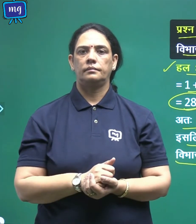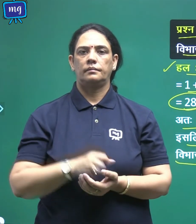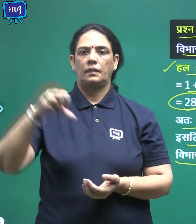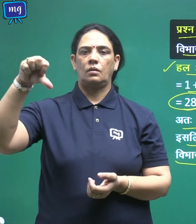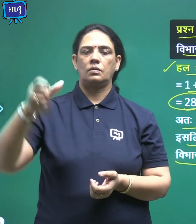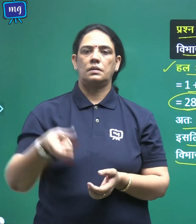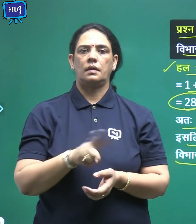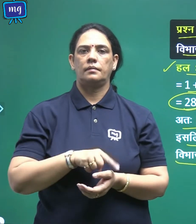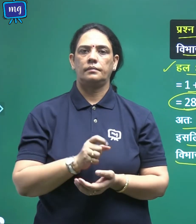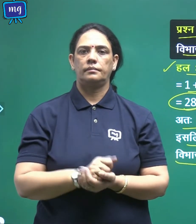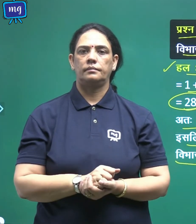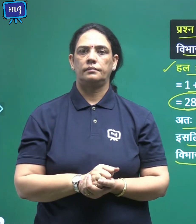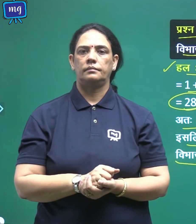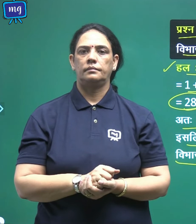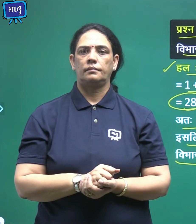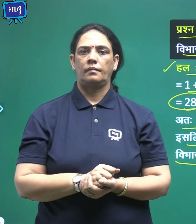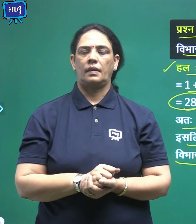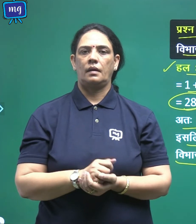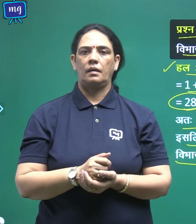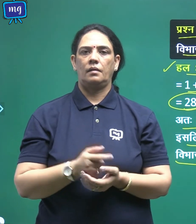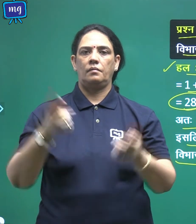9 से विभाज्य